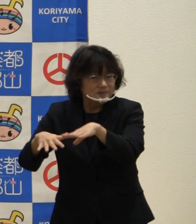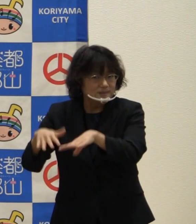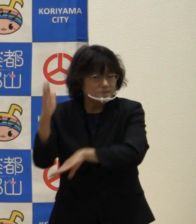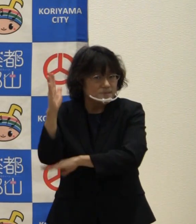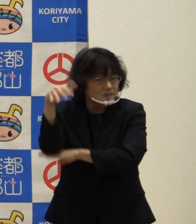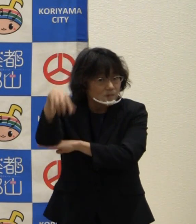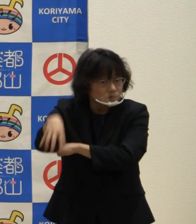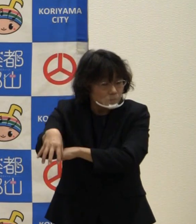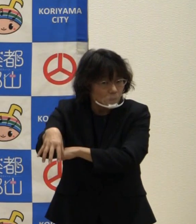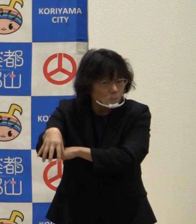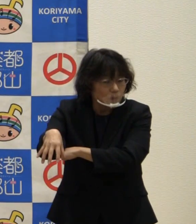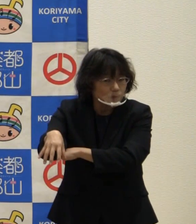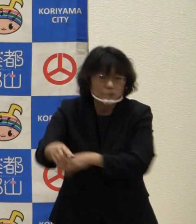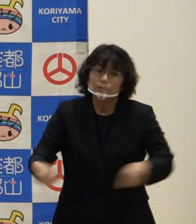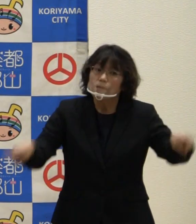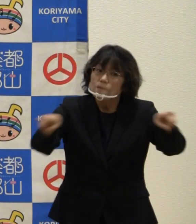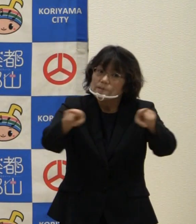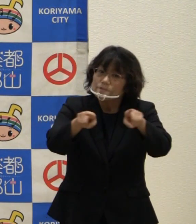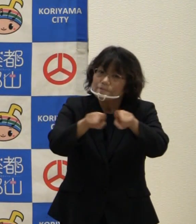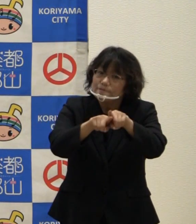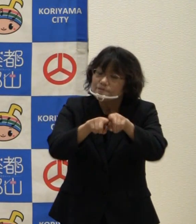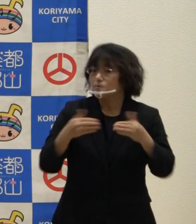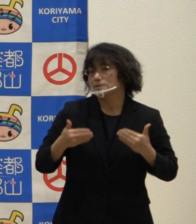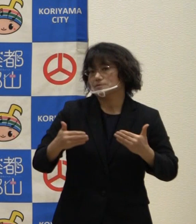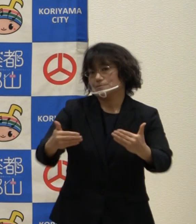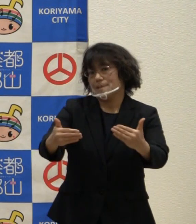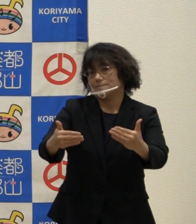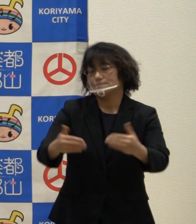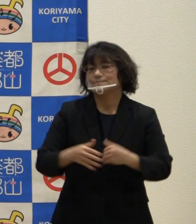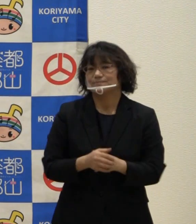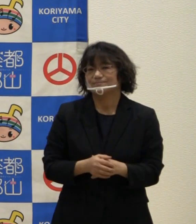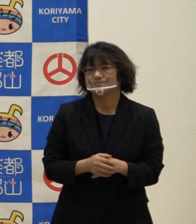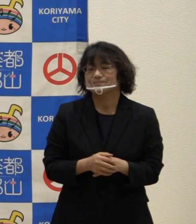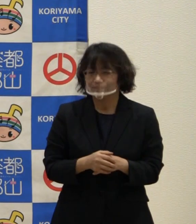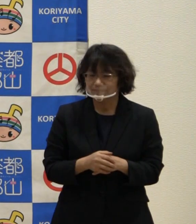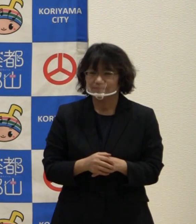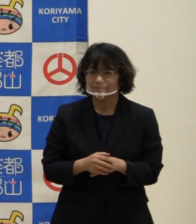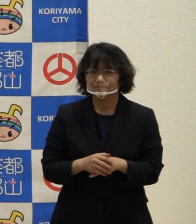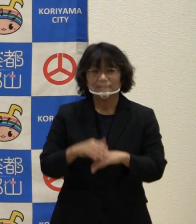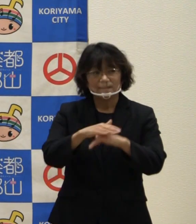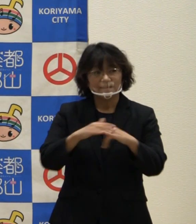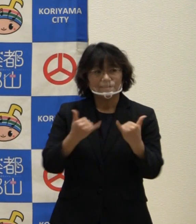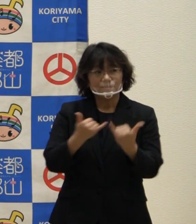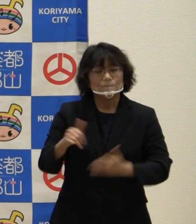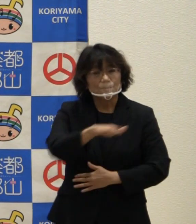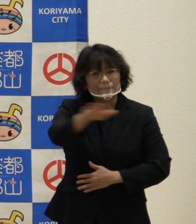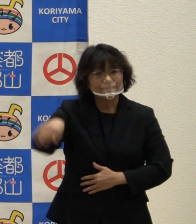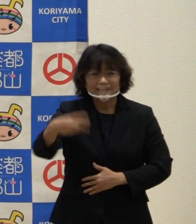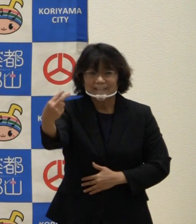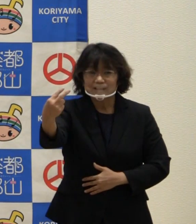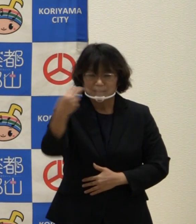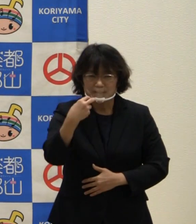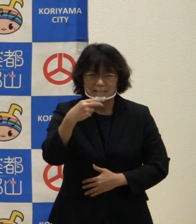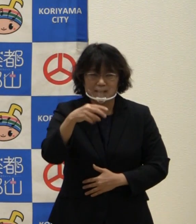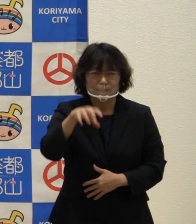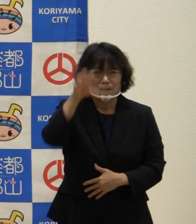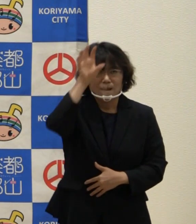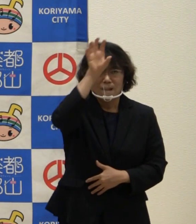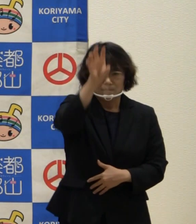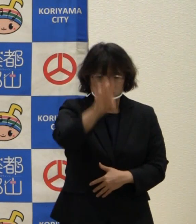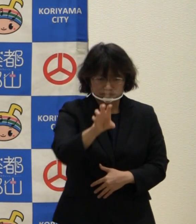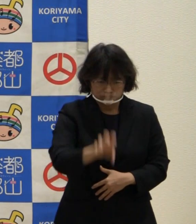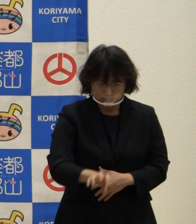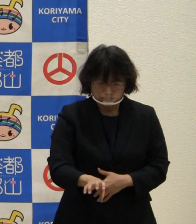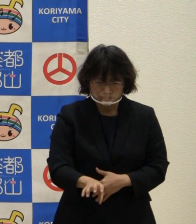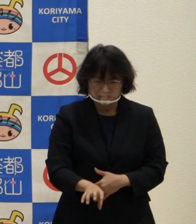くて、コンチェルトですね、市民の皆さんから見て縦割りの弊害ということ